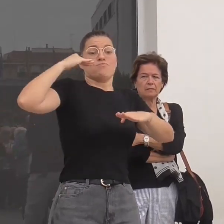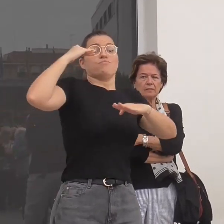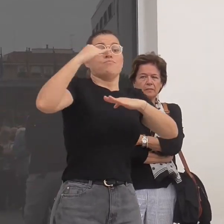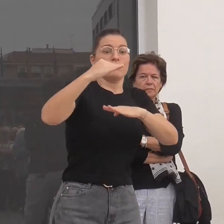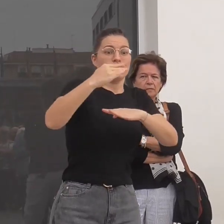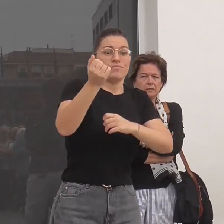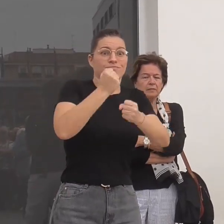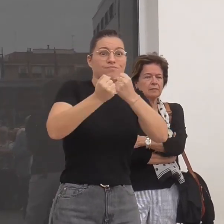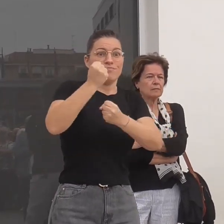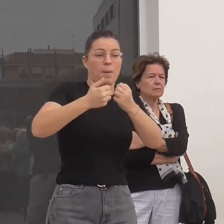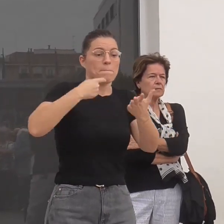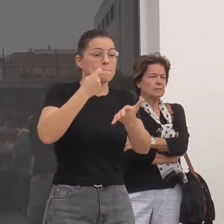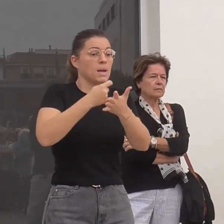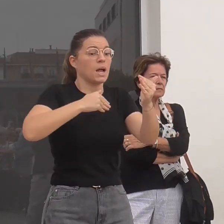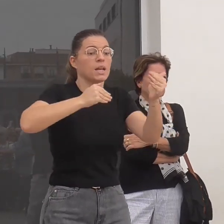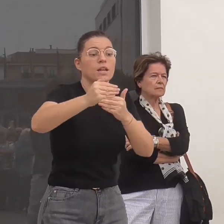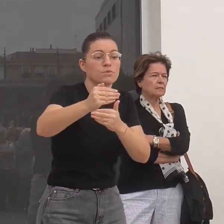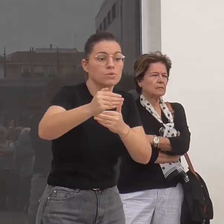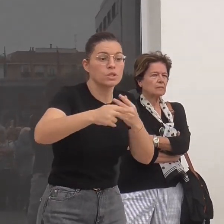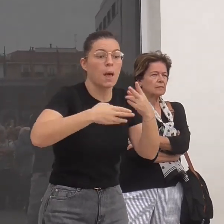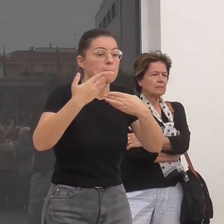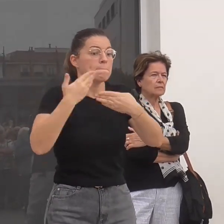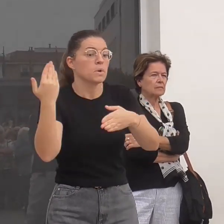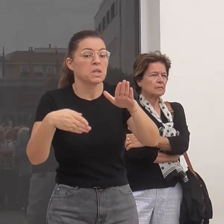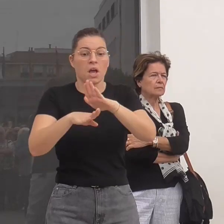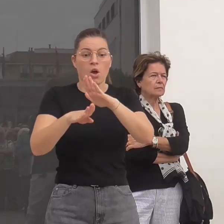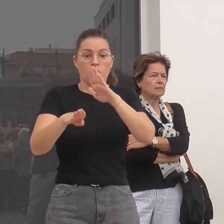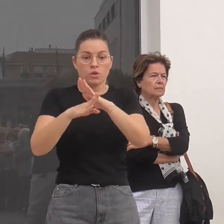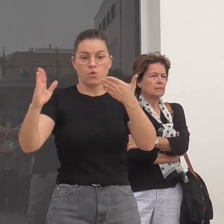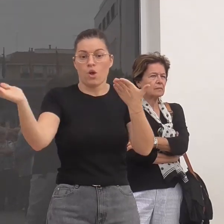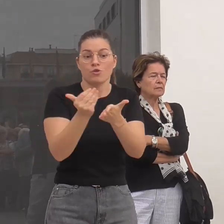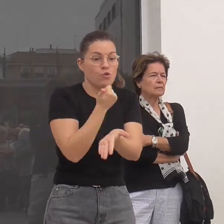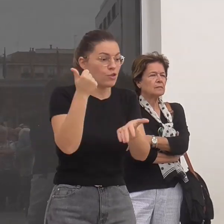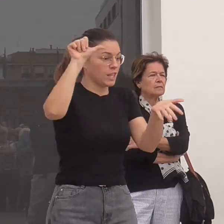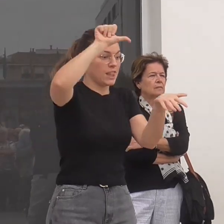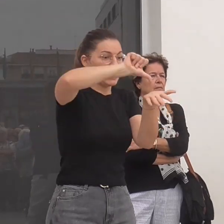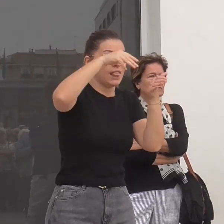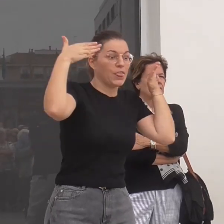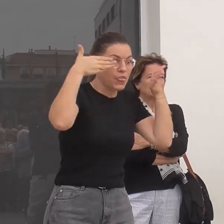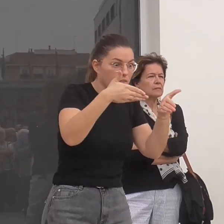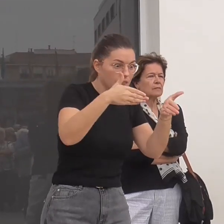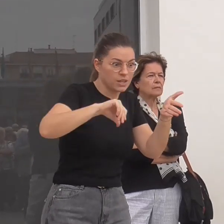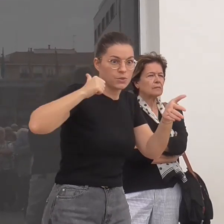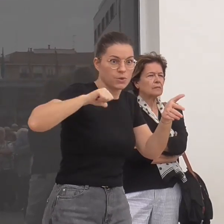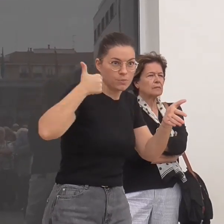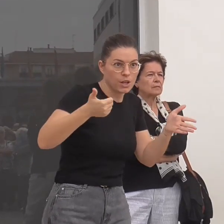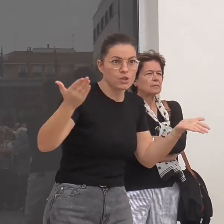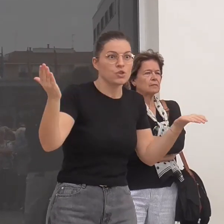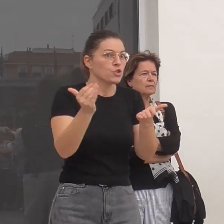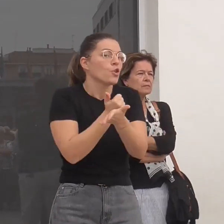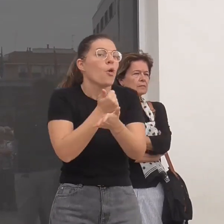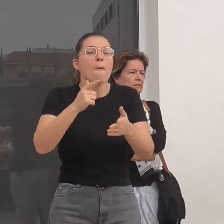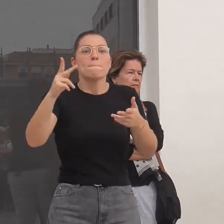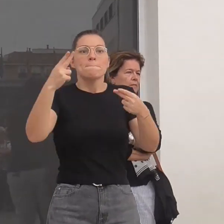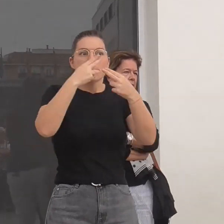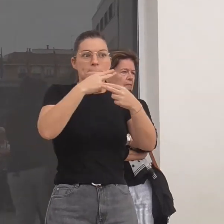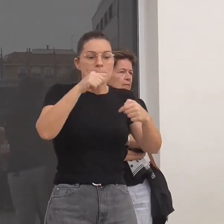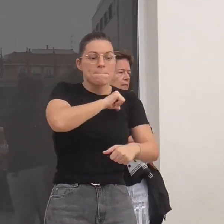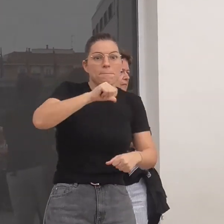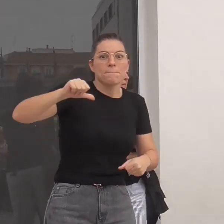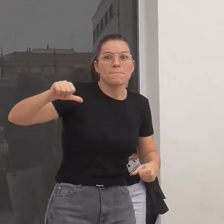el futuro? Si eso sí, esta política continúa y todo se concierta, ¿se podrá seguir pagando? ¿Tendremos que aumentar